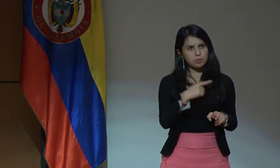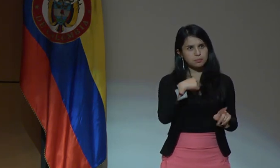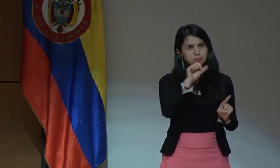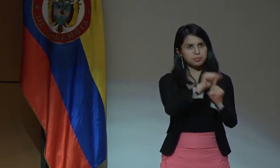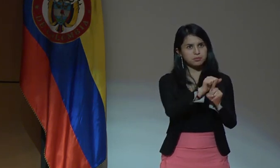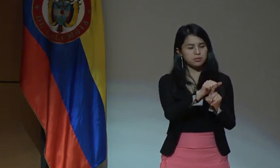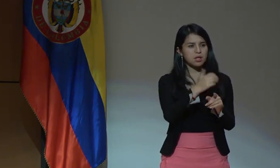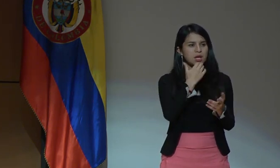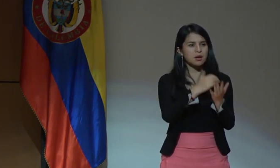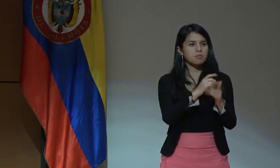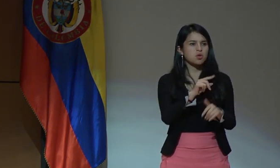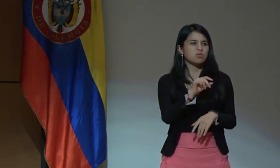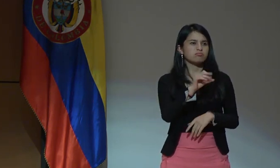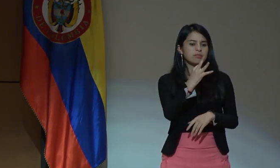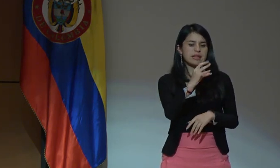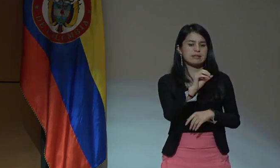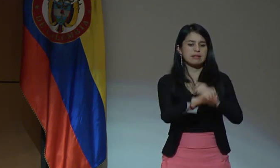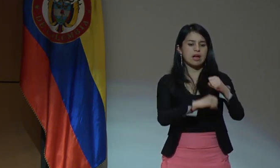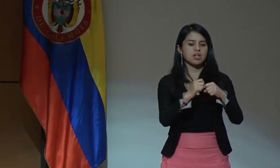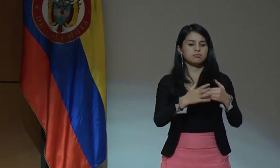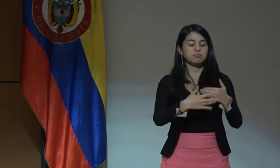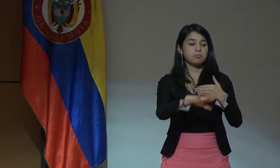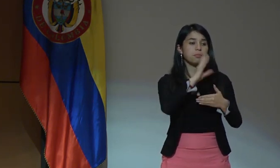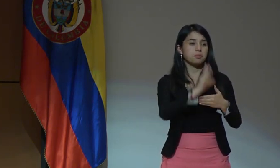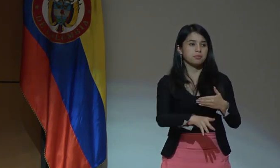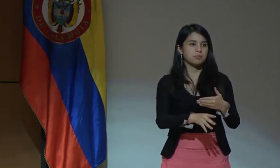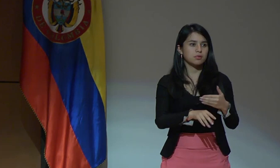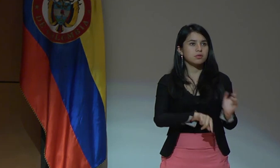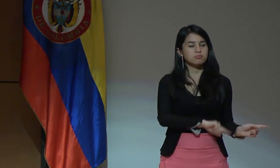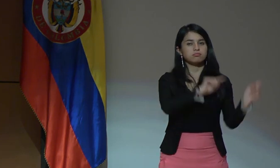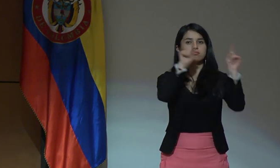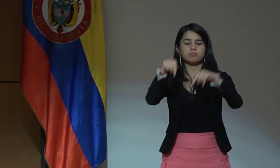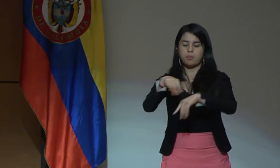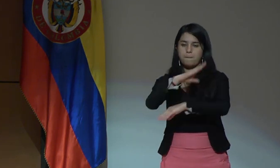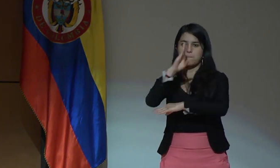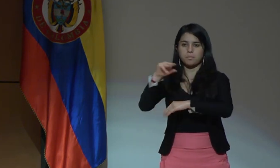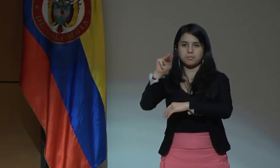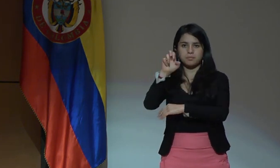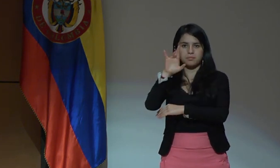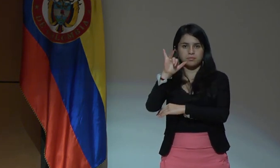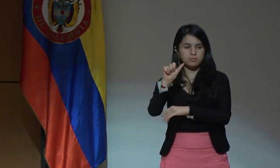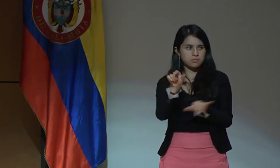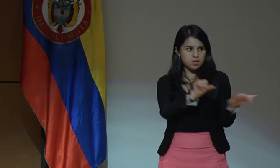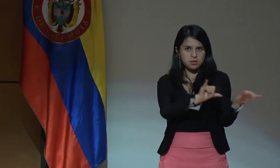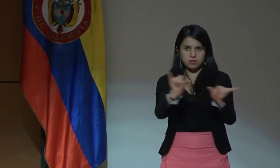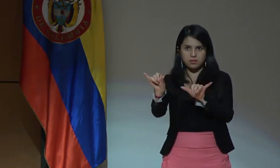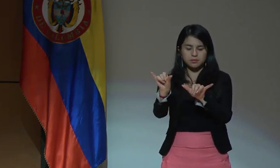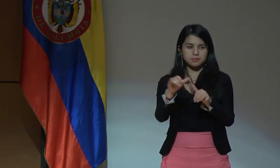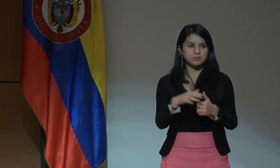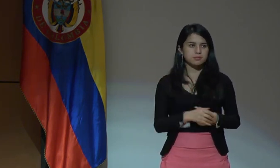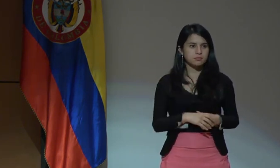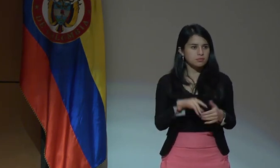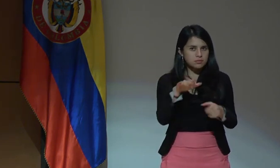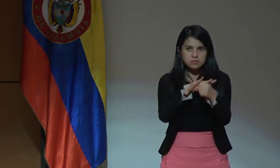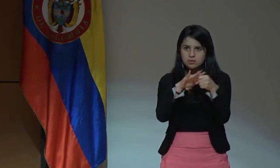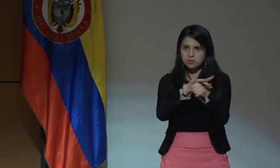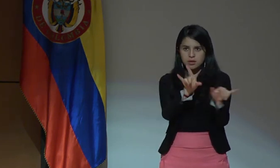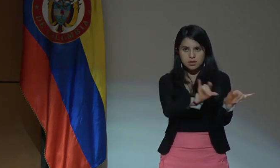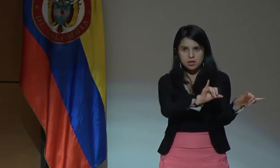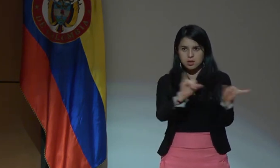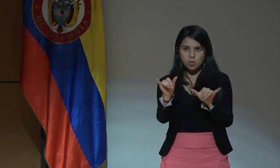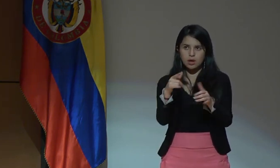y saltarse 30 años y aterrizar en Montes de María? Lo mismo. La misma cosa, la